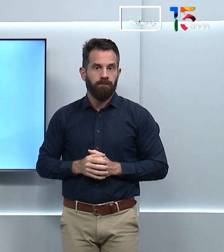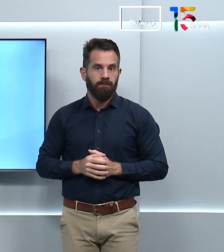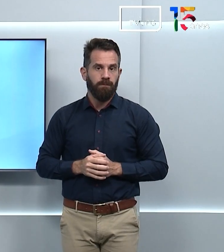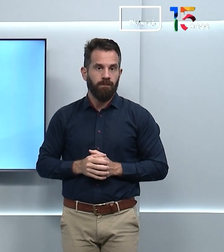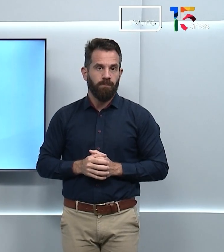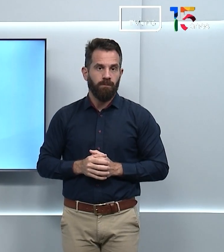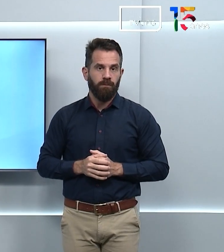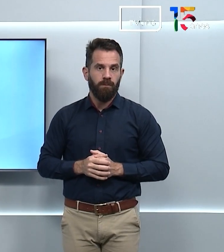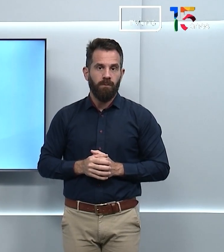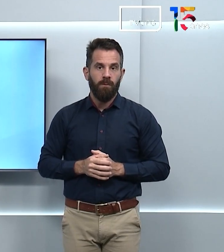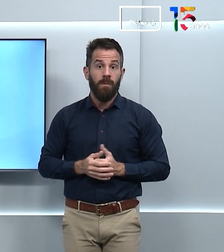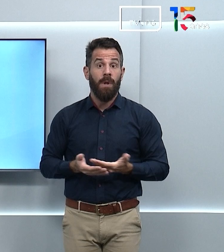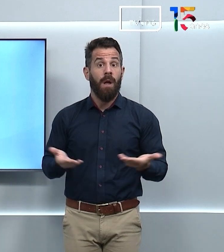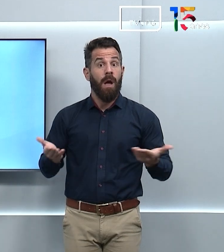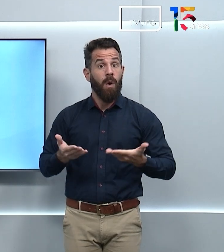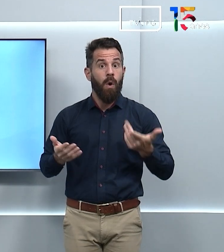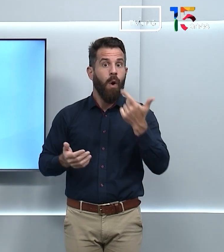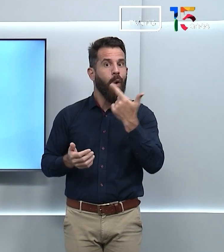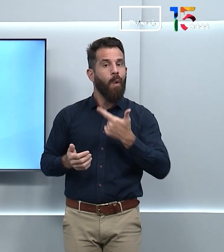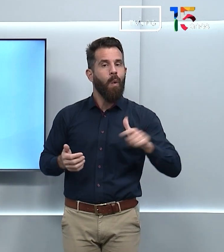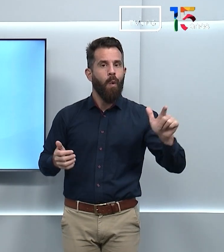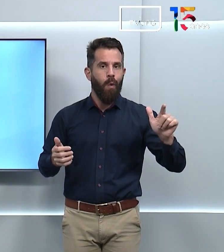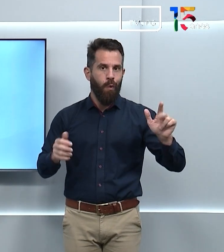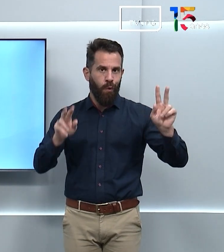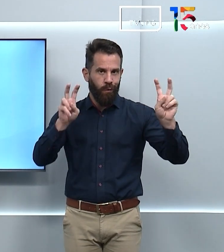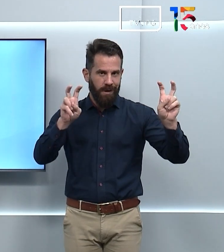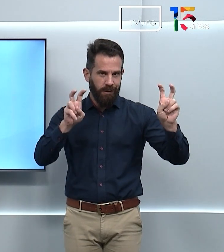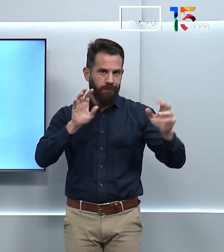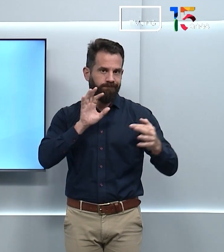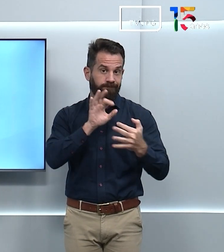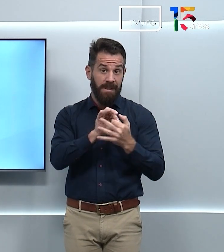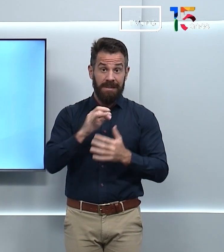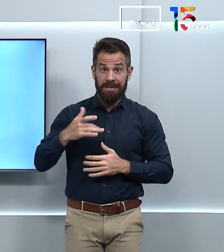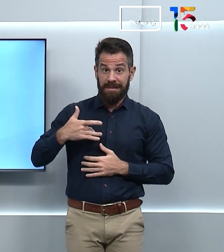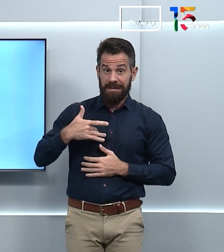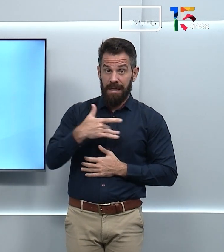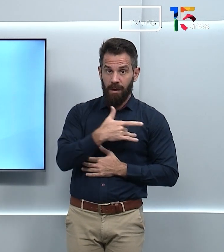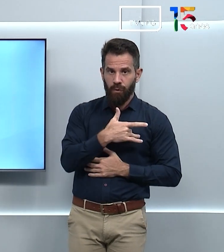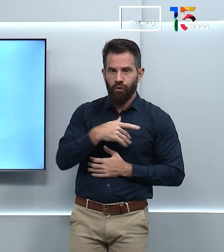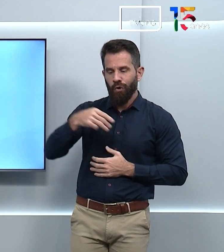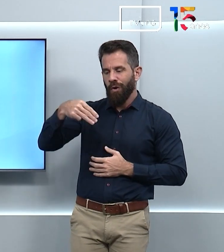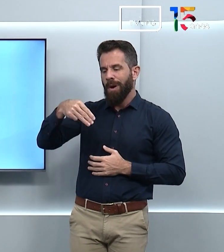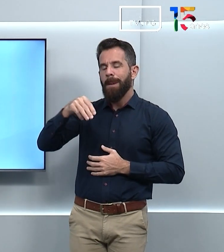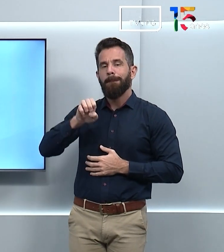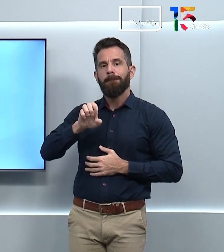Agora a gente muda de assunto para falar sobre saúde. A melatonina é um hormônio